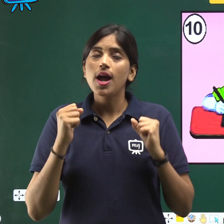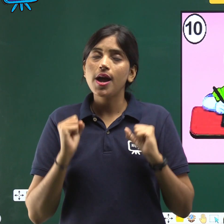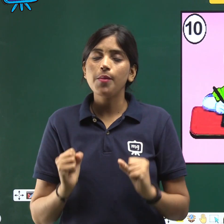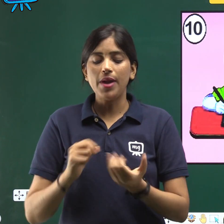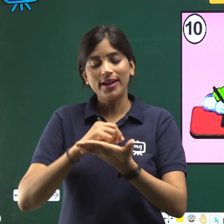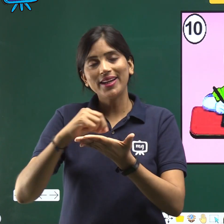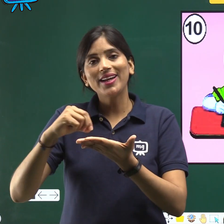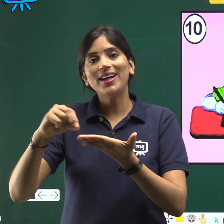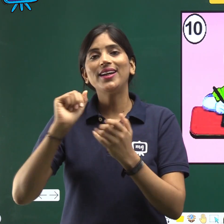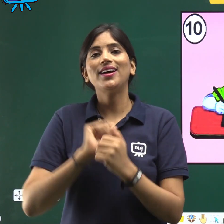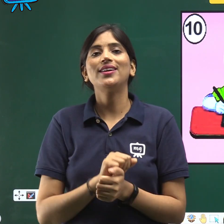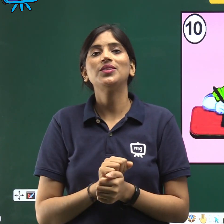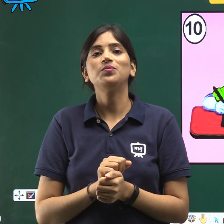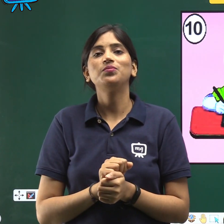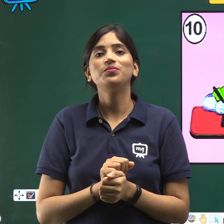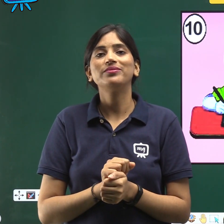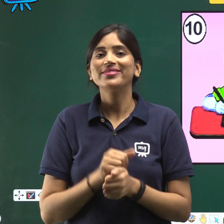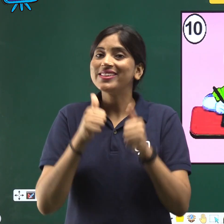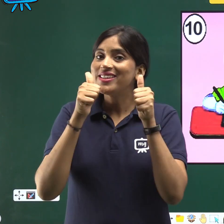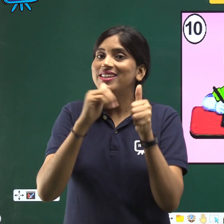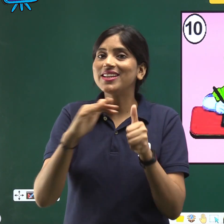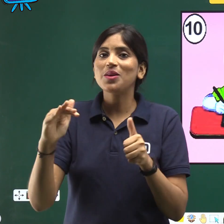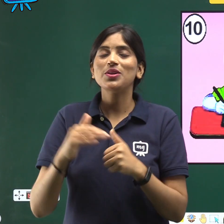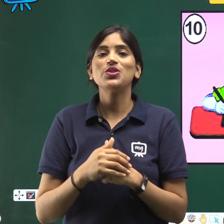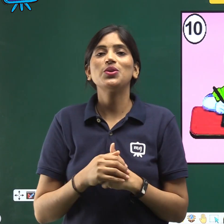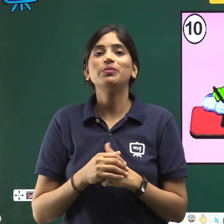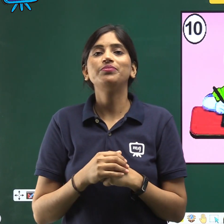बैठकर करना। ठीक है बच्चों,